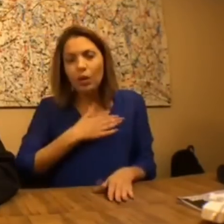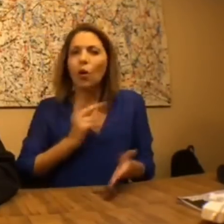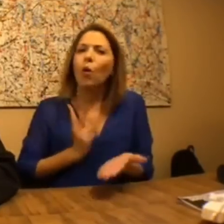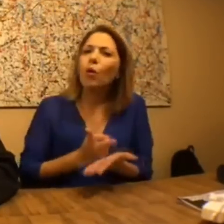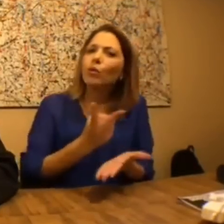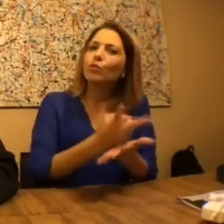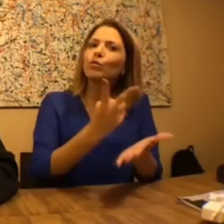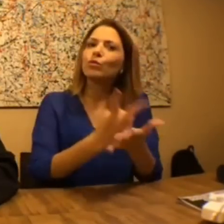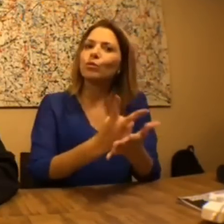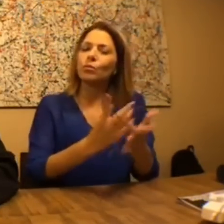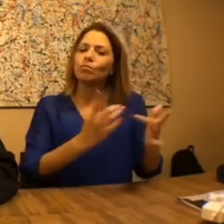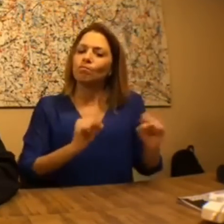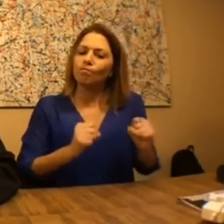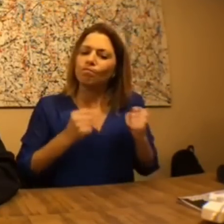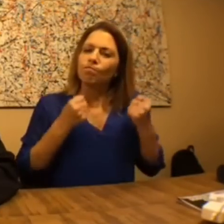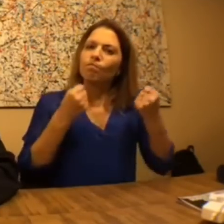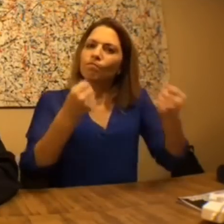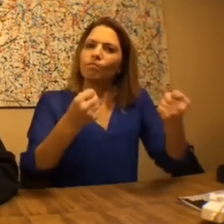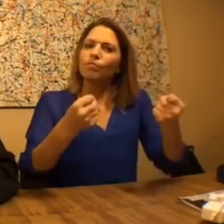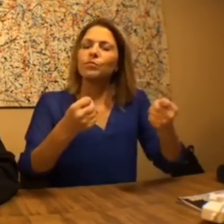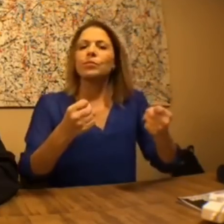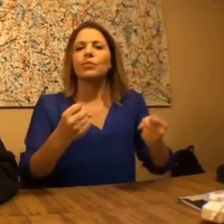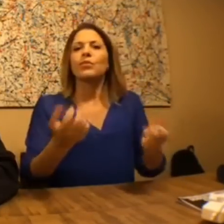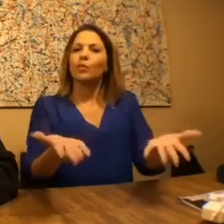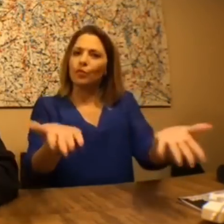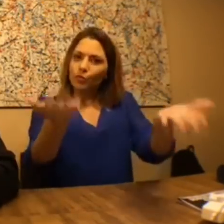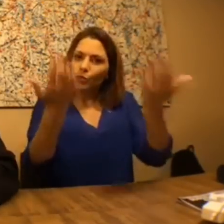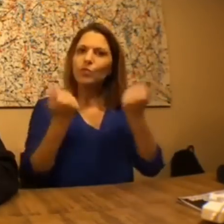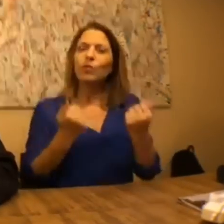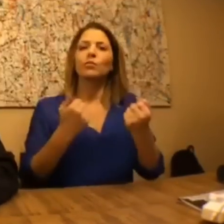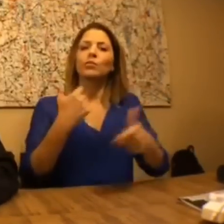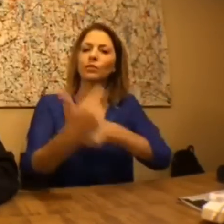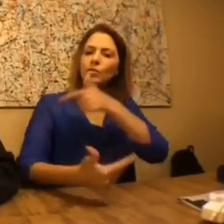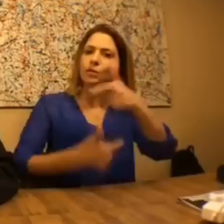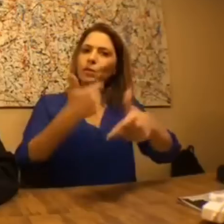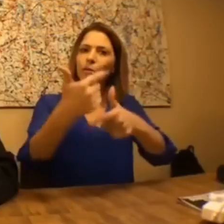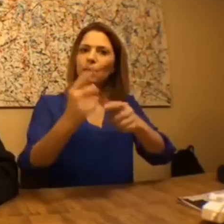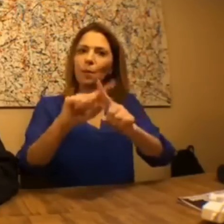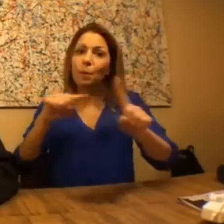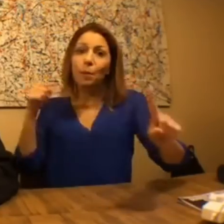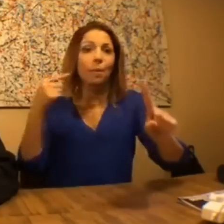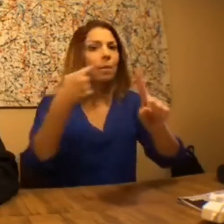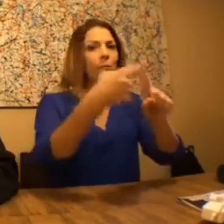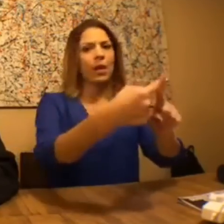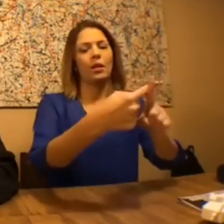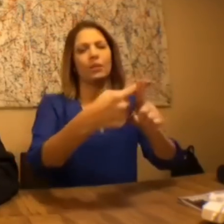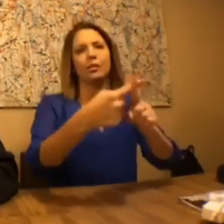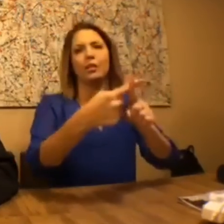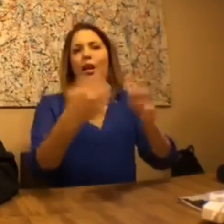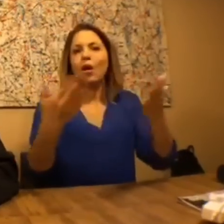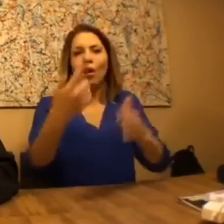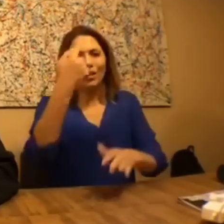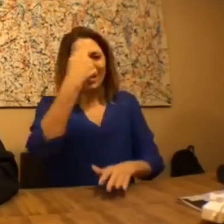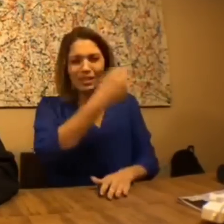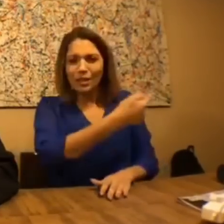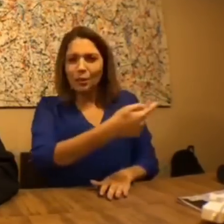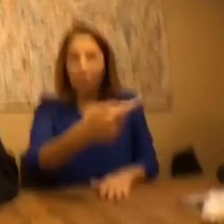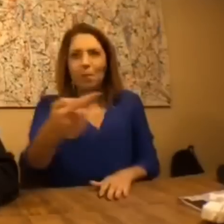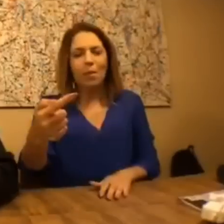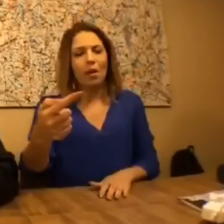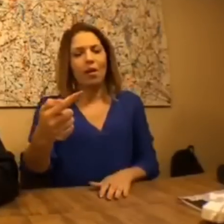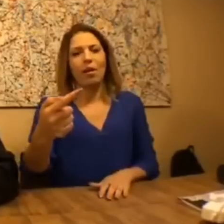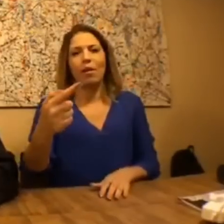mobilizados. Vamos realmente trabalhar mais ainda, em especial na última semana, no dia